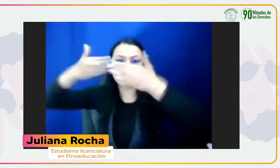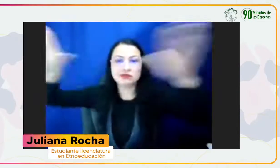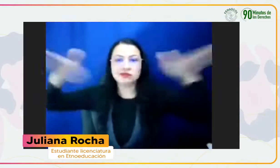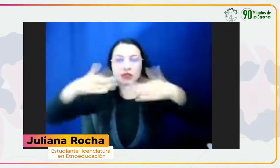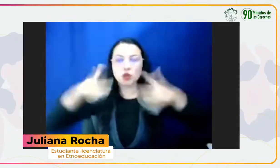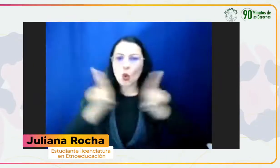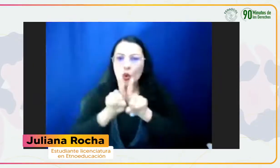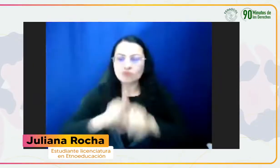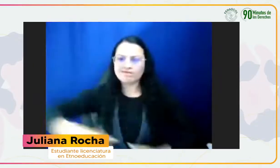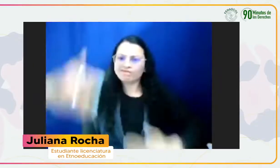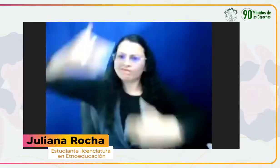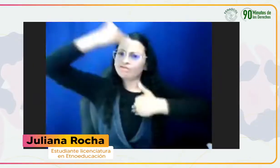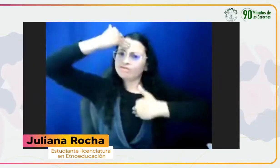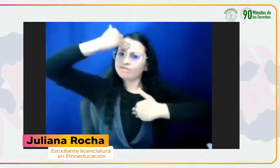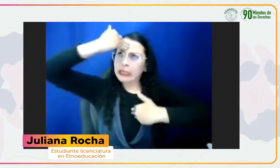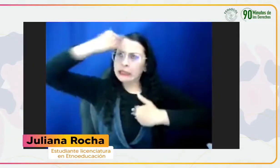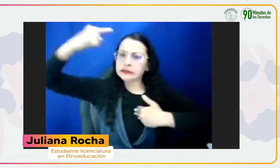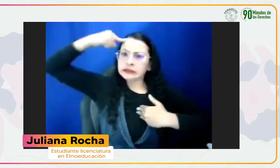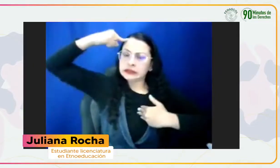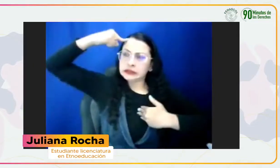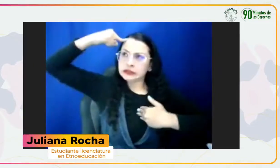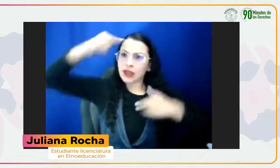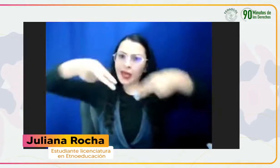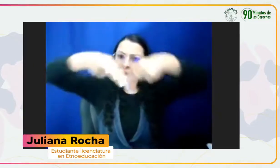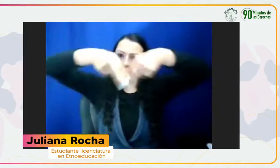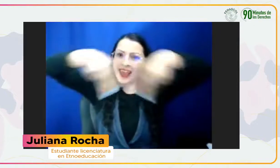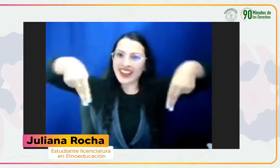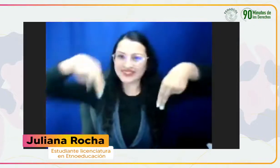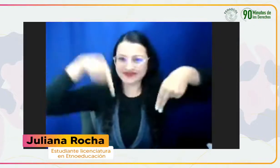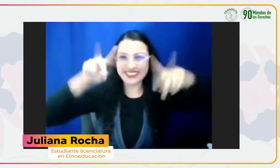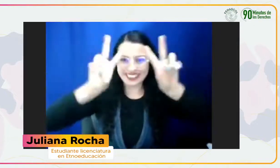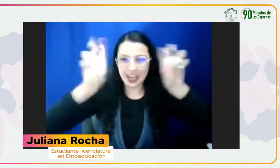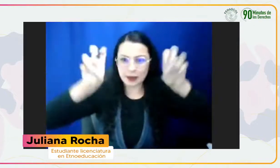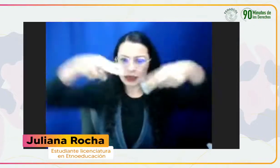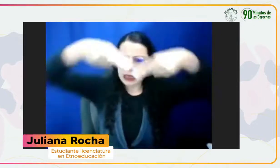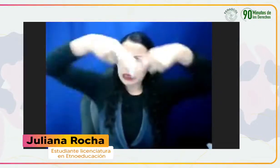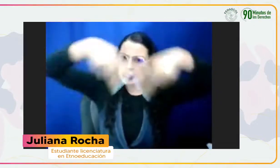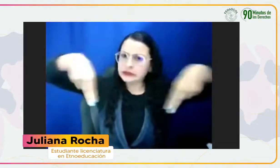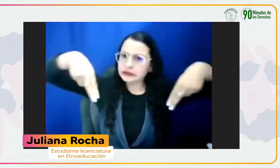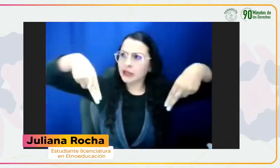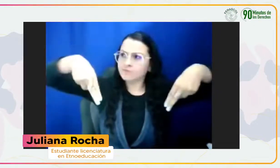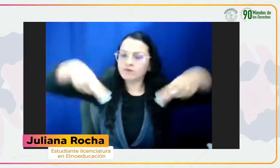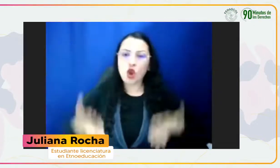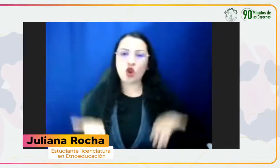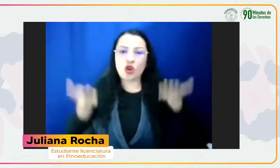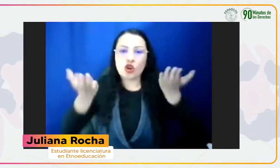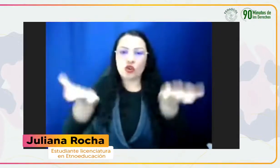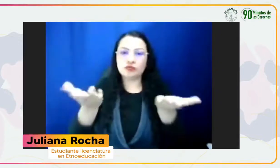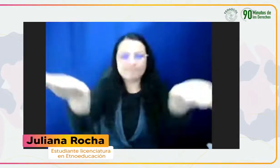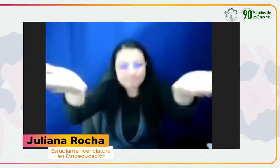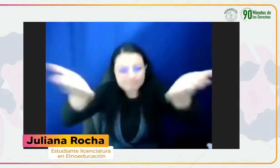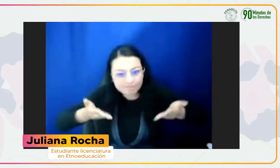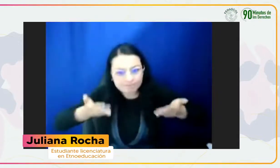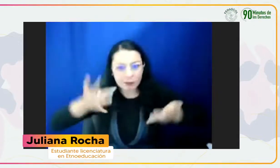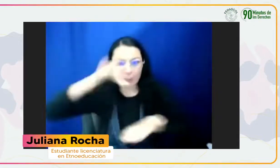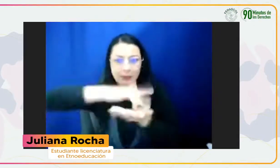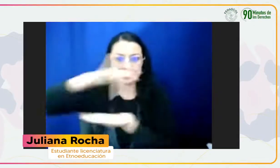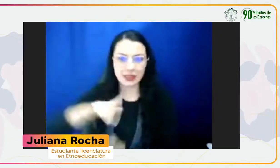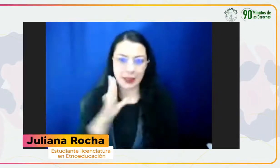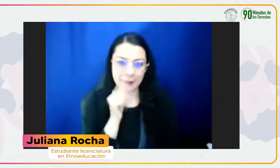Falta en nuestro contexto esta apertura de conocimiento y esta toma de conciencia, esta toma de, que son dos, son géneros, pero sí,